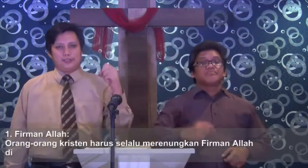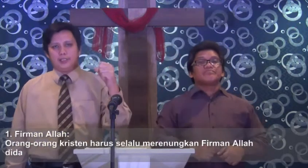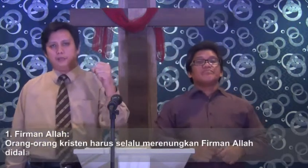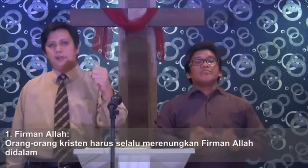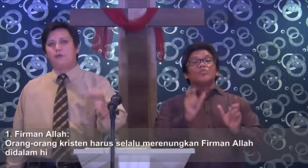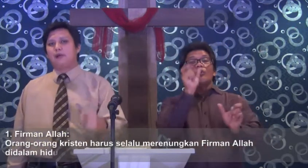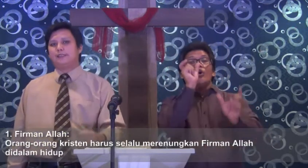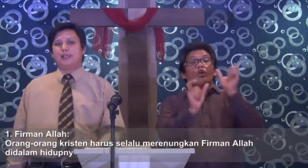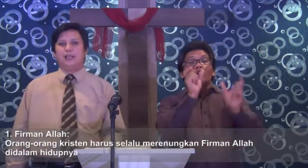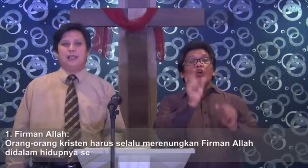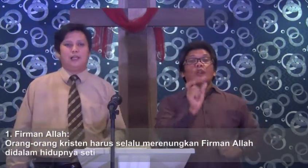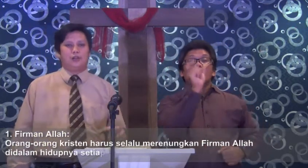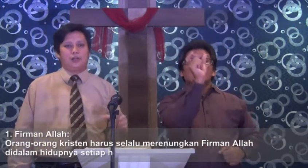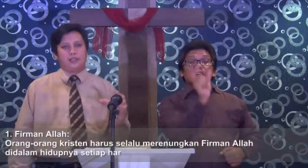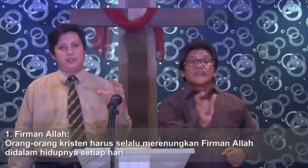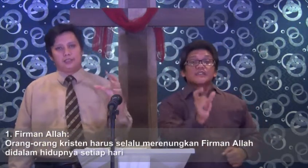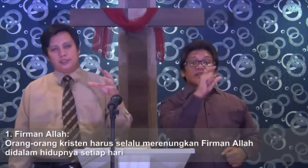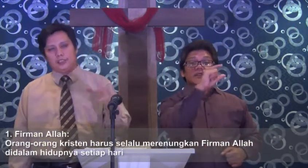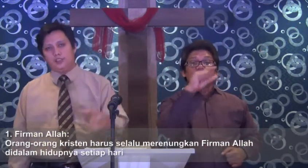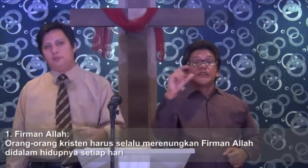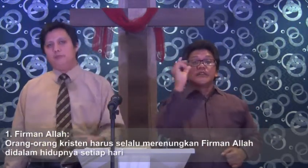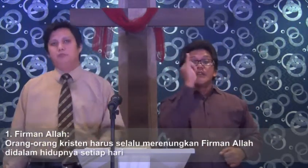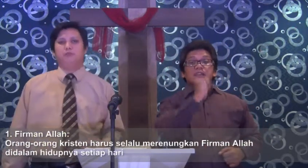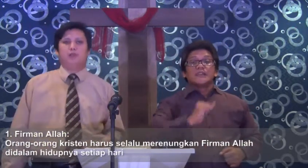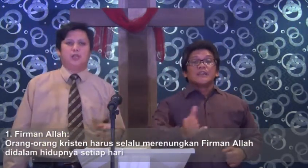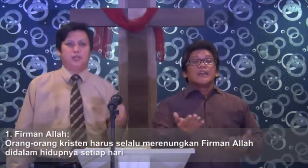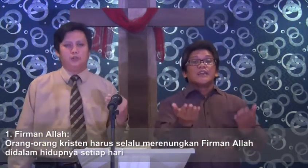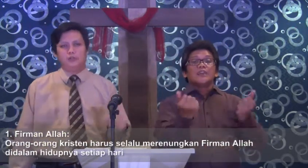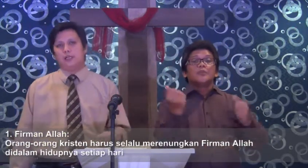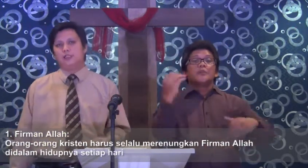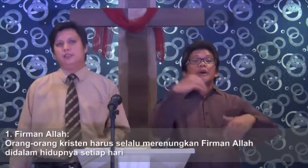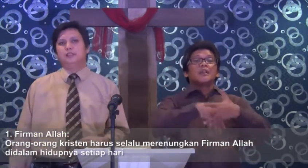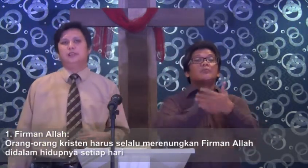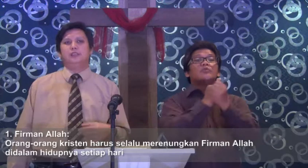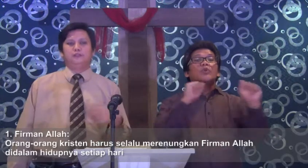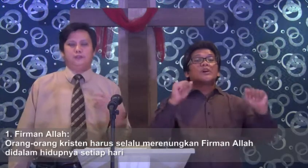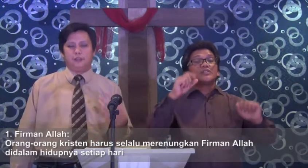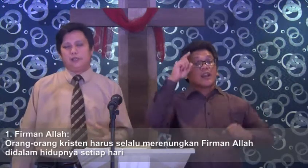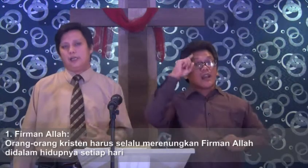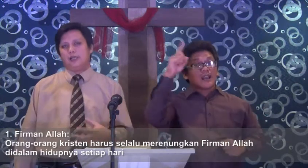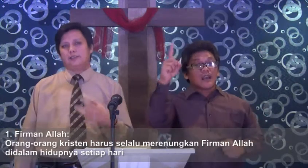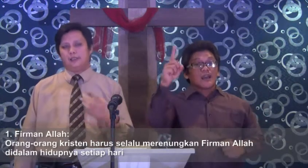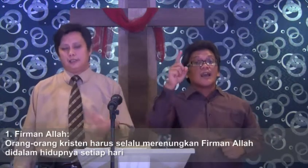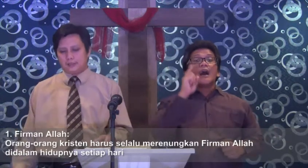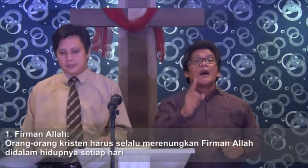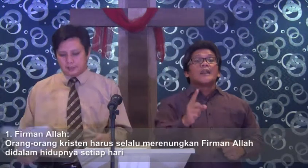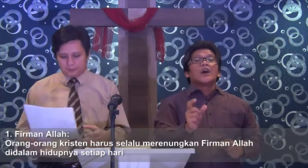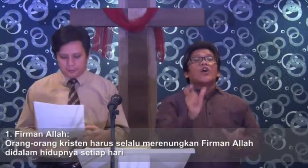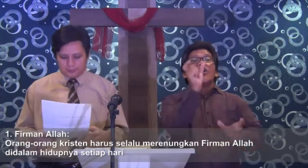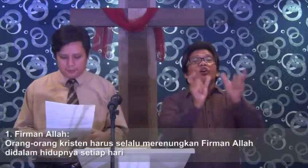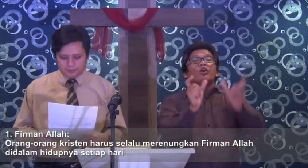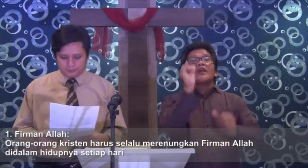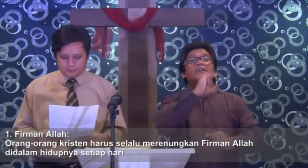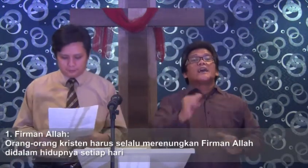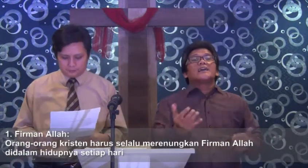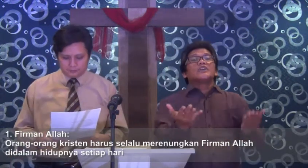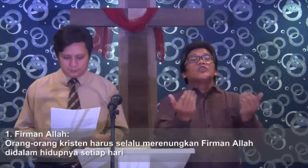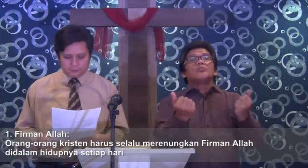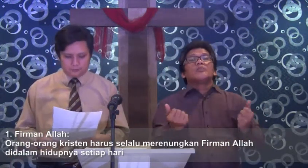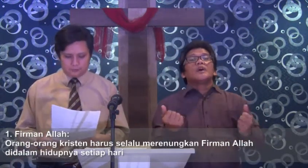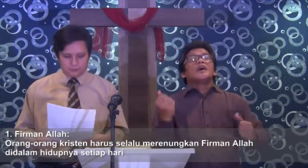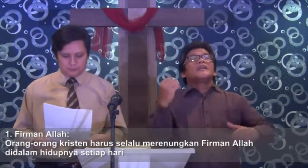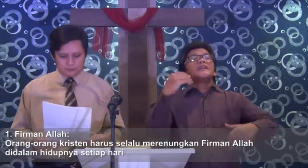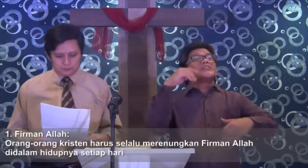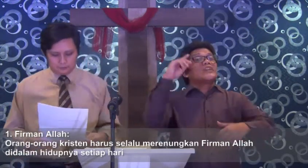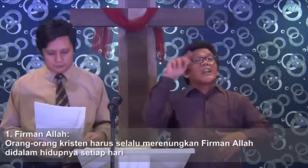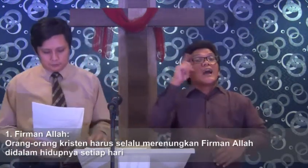Orang-orang Kristen yang hidup dalam kuasa Allah adalah orang yang hidup merenungkan firman Allah senantiasa dalam hidupnya.